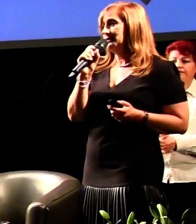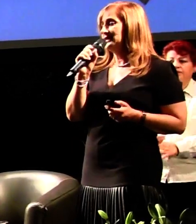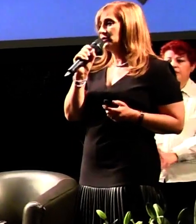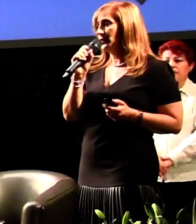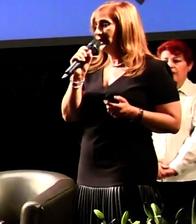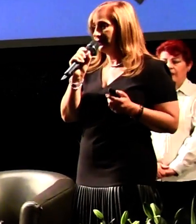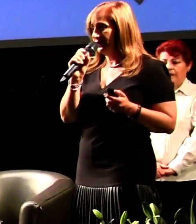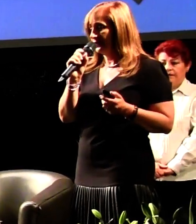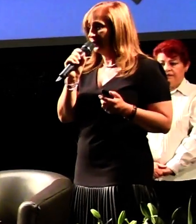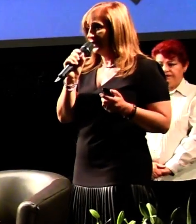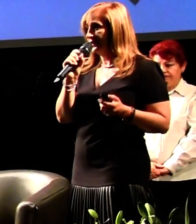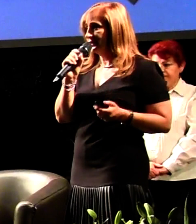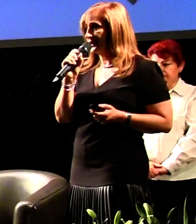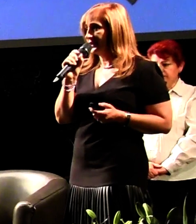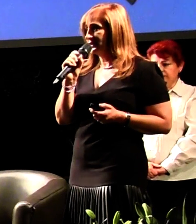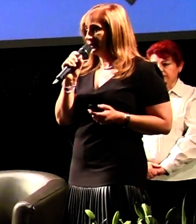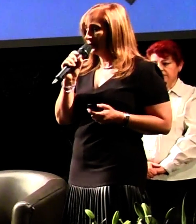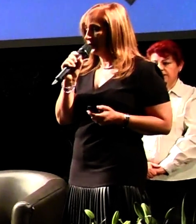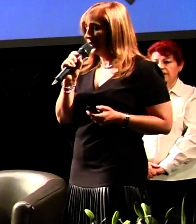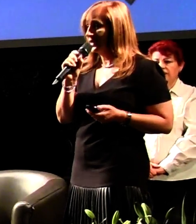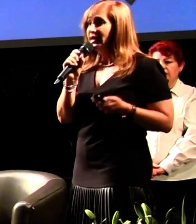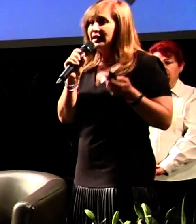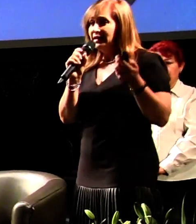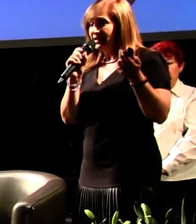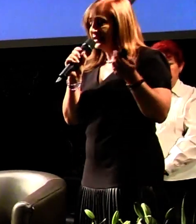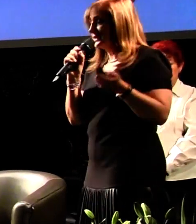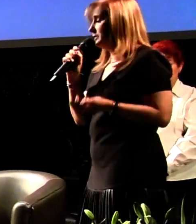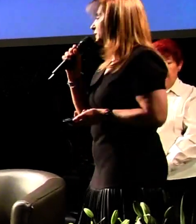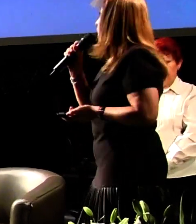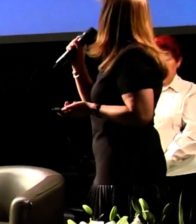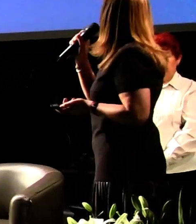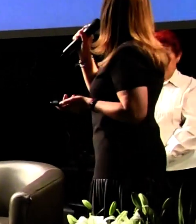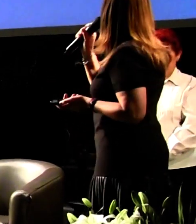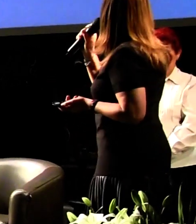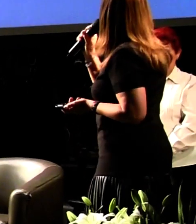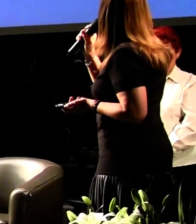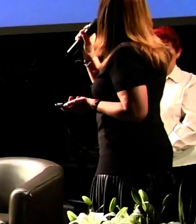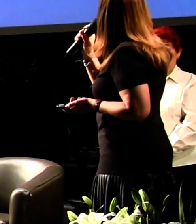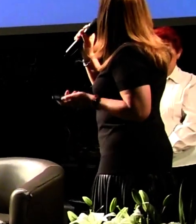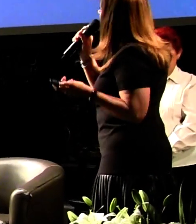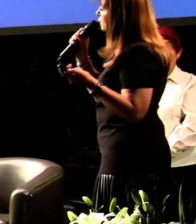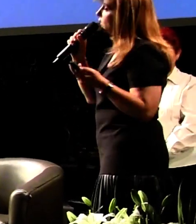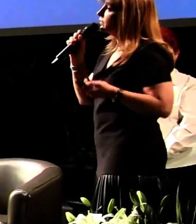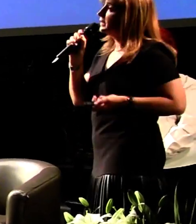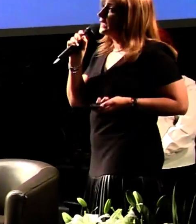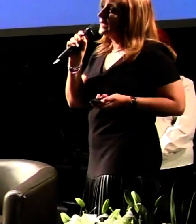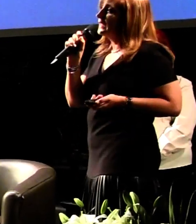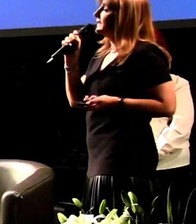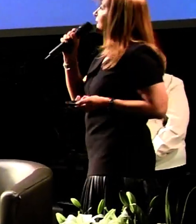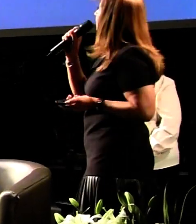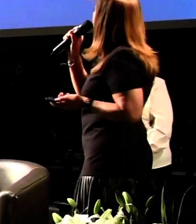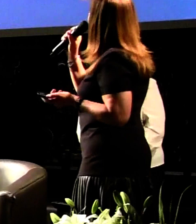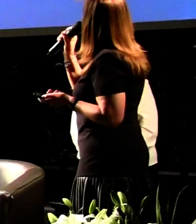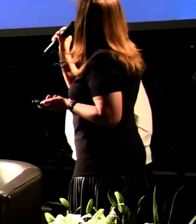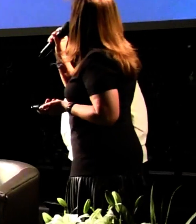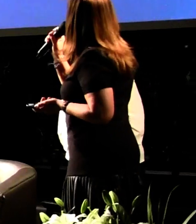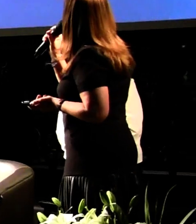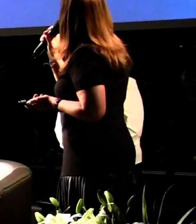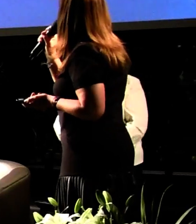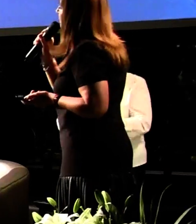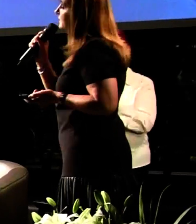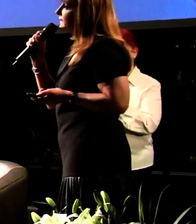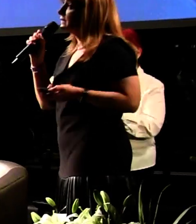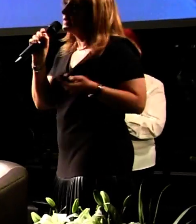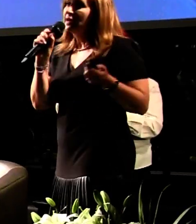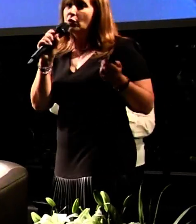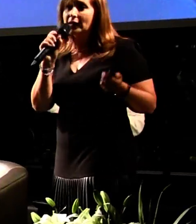Joshua Freeman sobre la de inteligencia emocional, y en este momento verán por qué. Él nos explica que la inteligencia emocional es